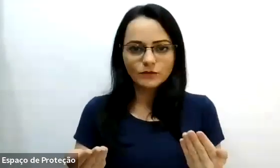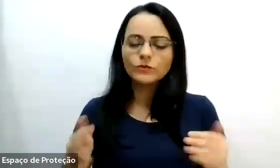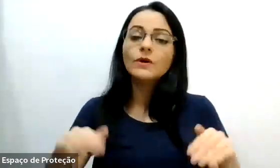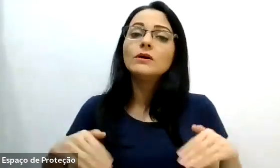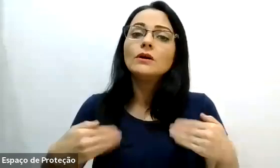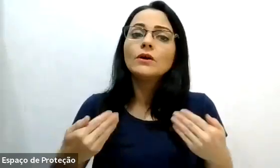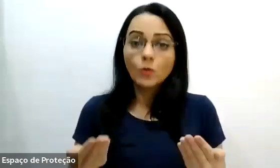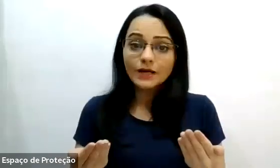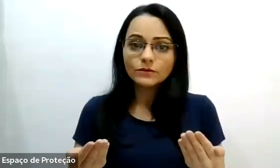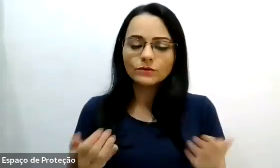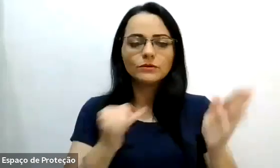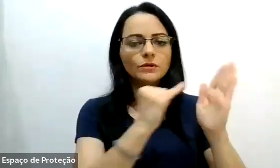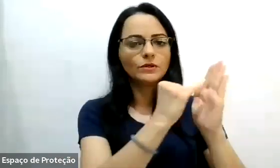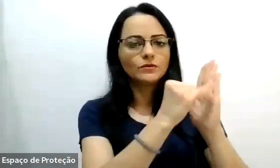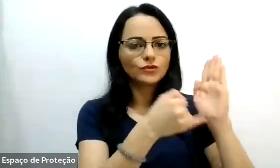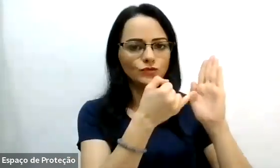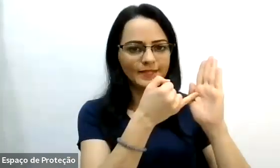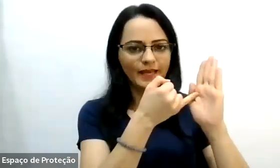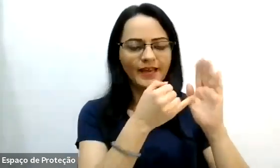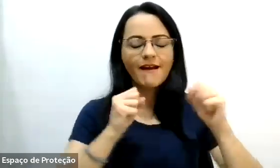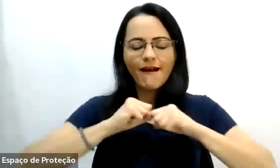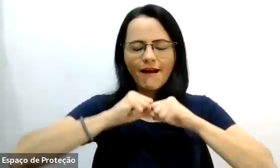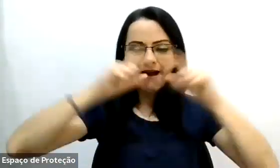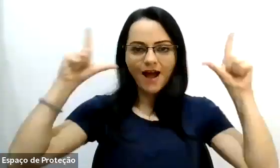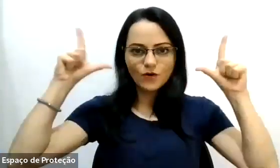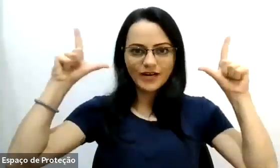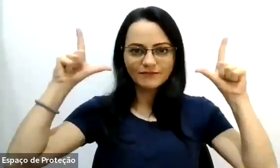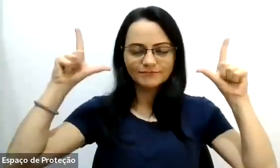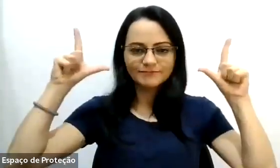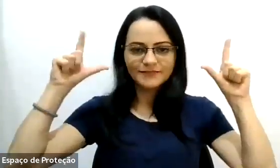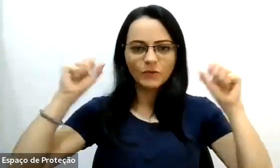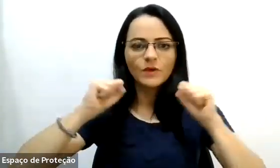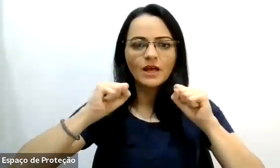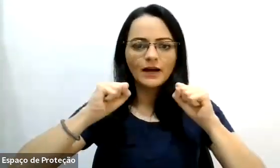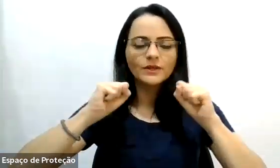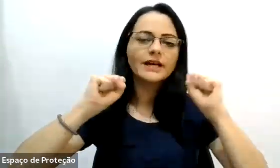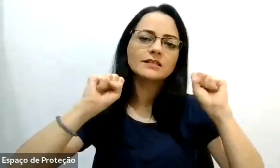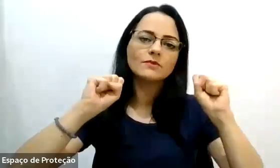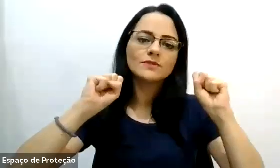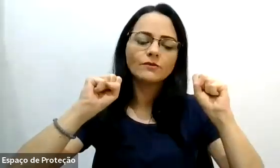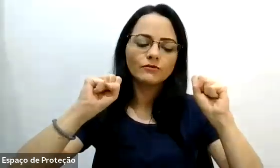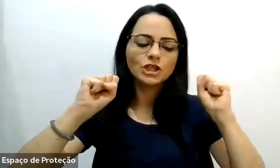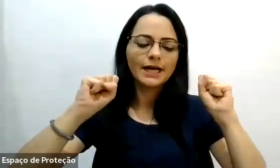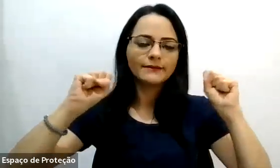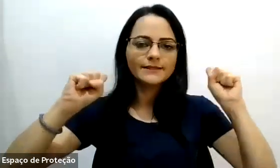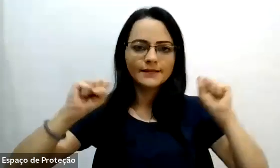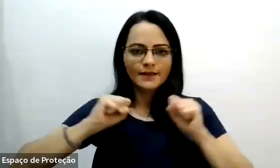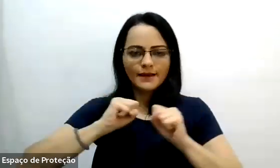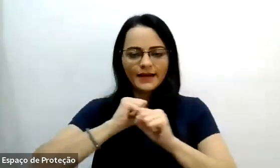Quando? Quando José acordar, tá bom? Acordar, as mãos estão fechadas, aí